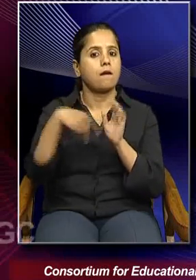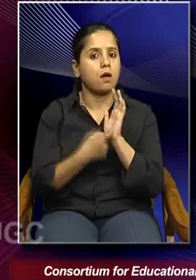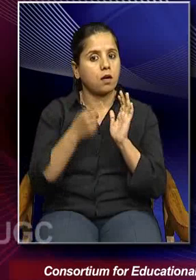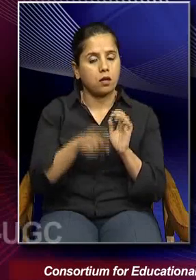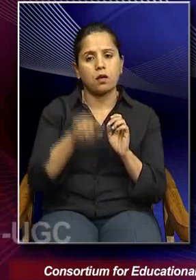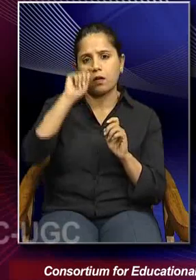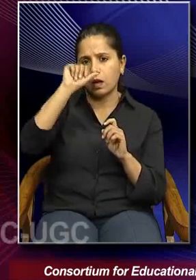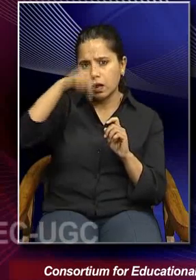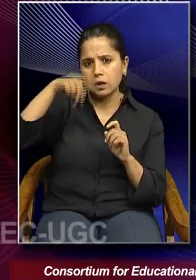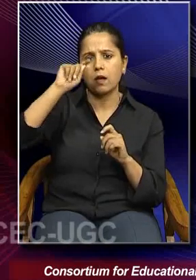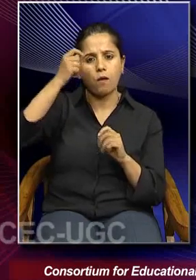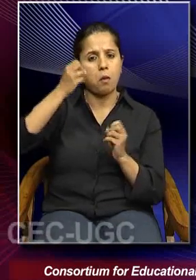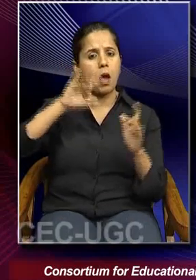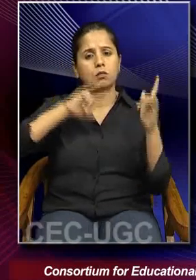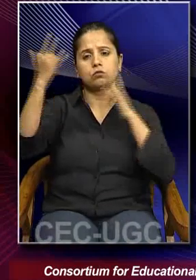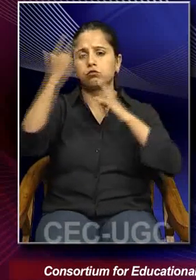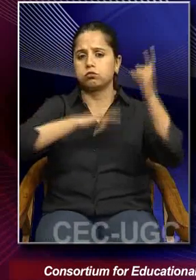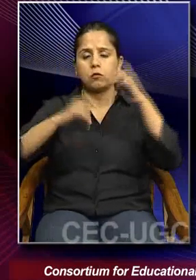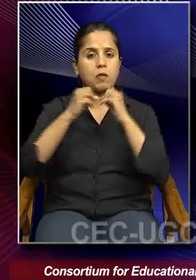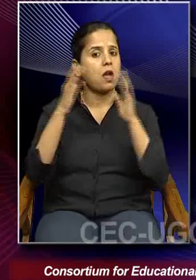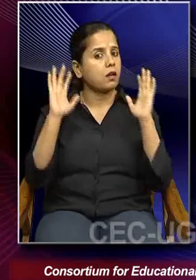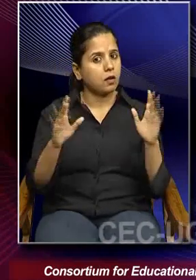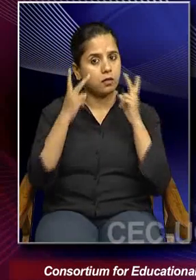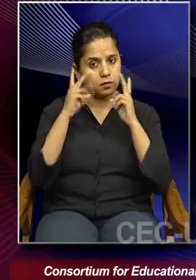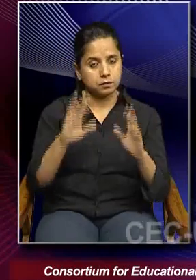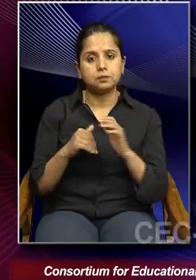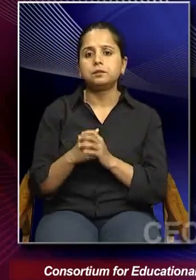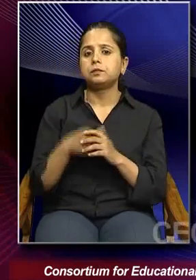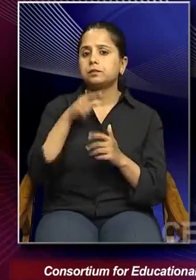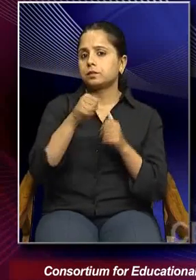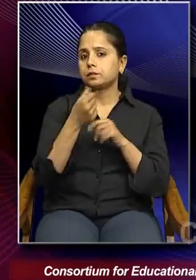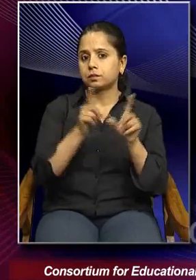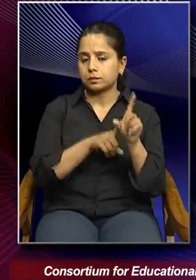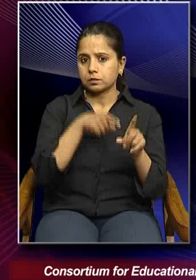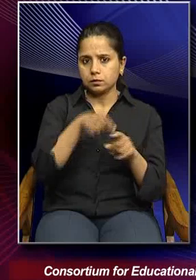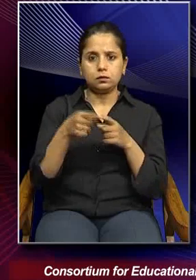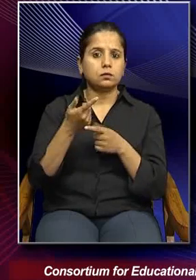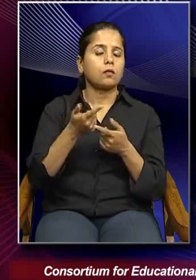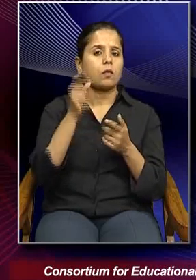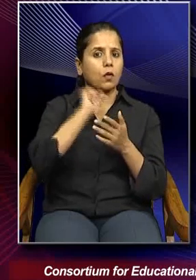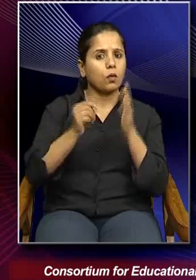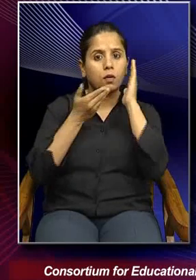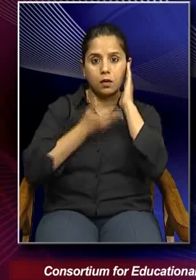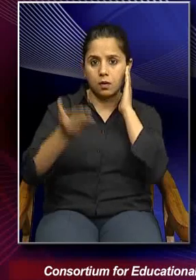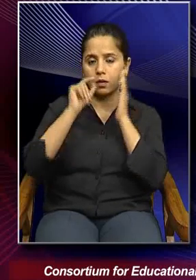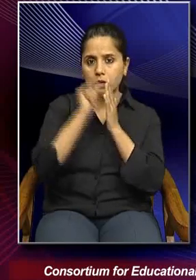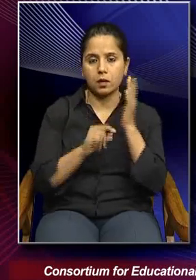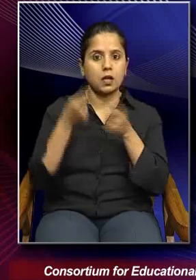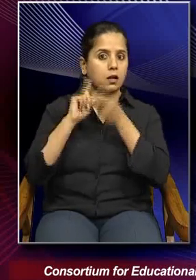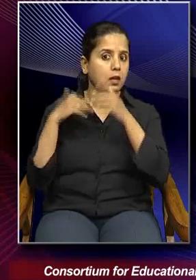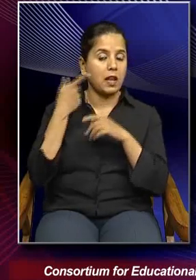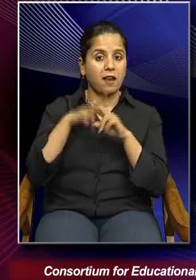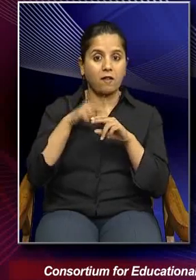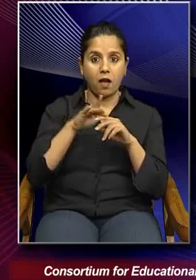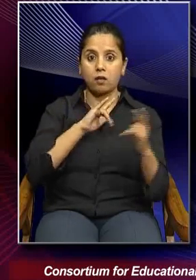विदेश की अनेक यात्राएं की दरअसल कभी या साहित्यकार जब देश विदेश